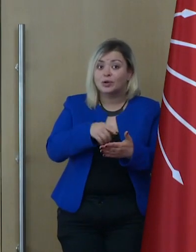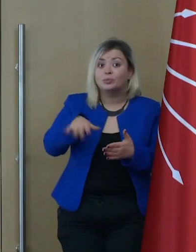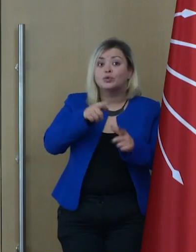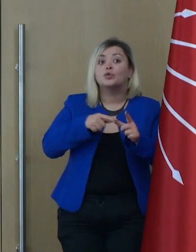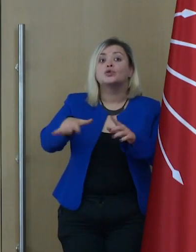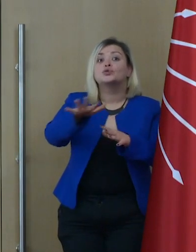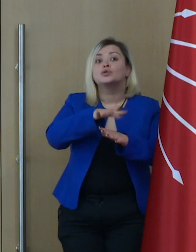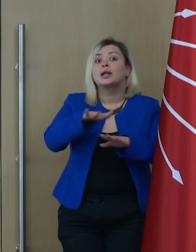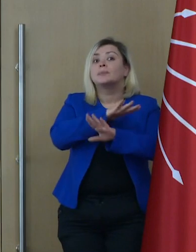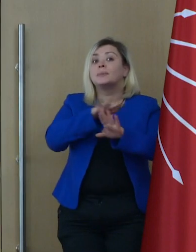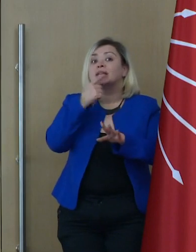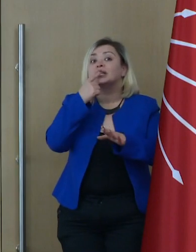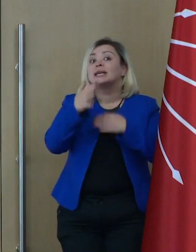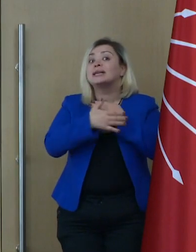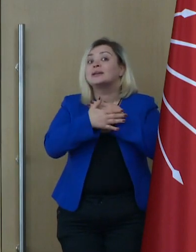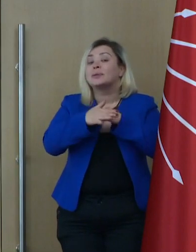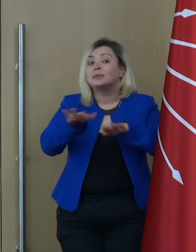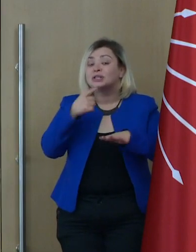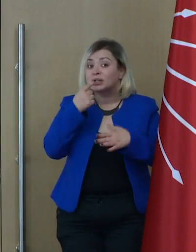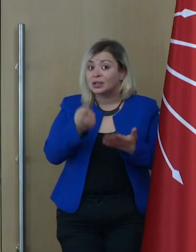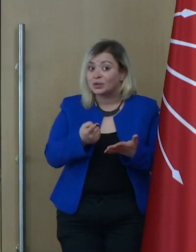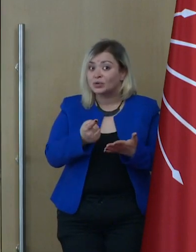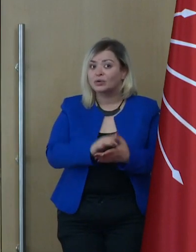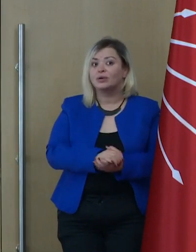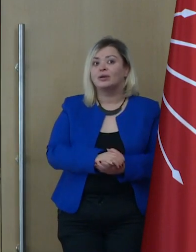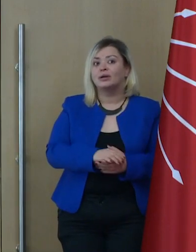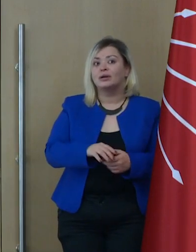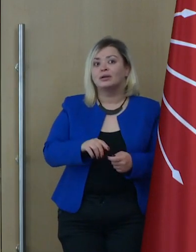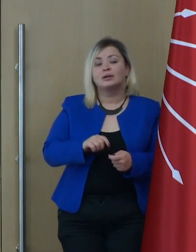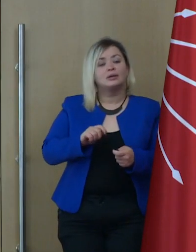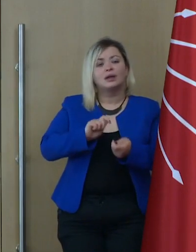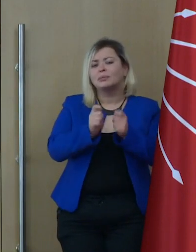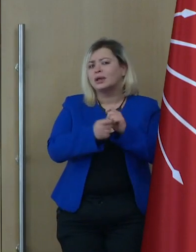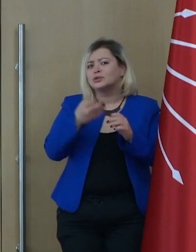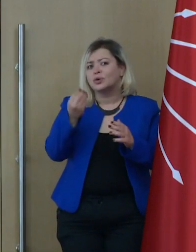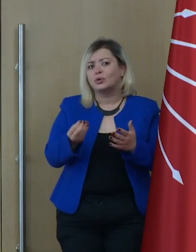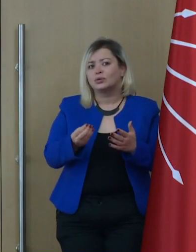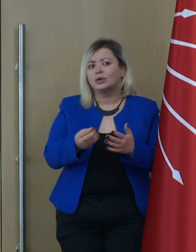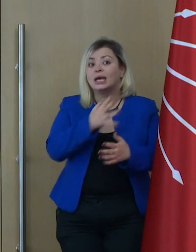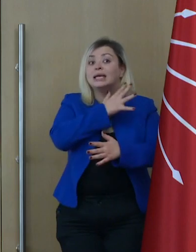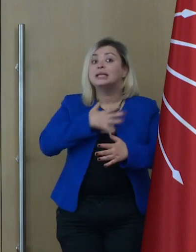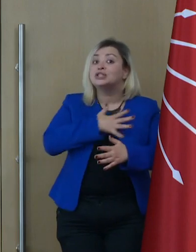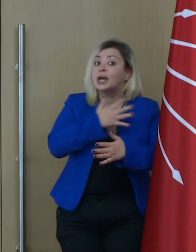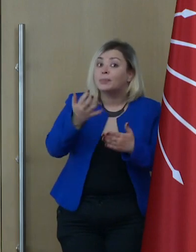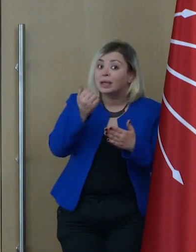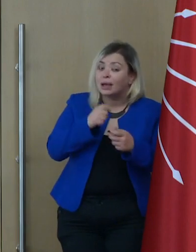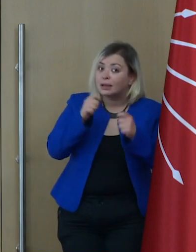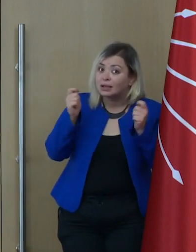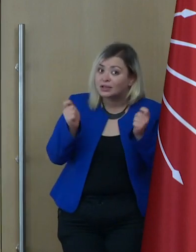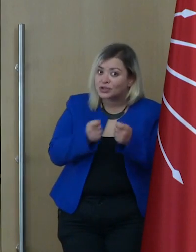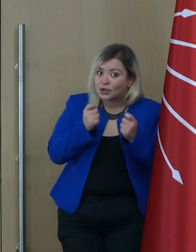sosyal yardımlar kesilecek diye propaganda yapıyorlardı. Tam tersi oldu. CHP'li belediyeler geldiler,